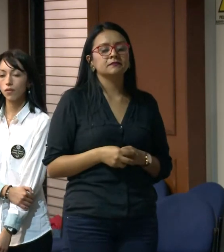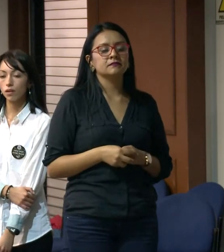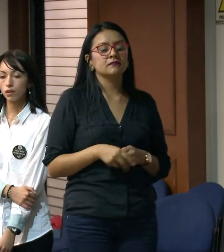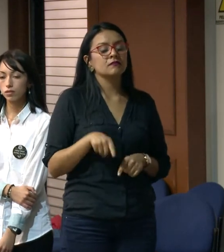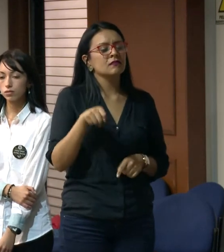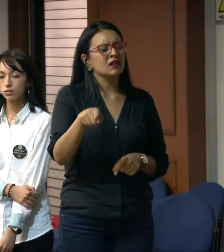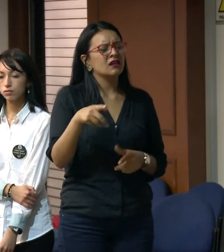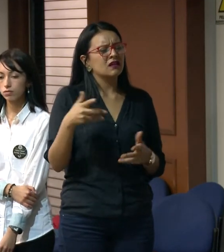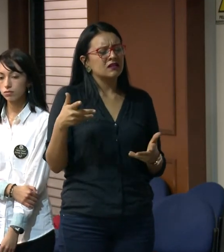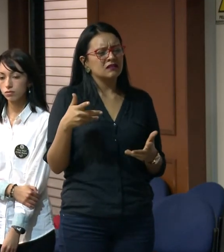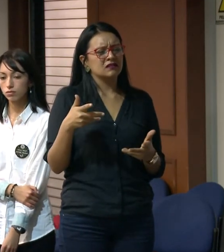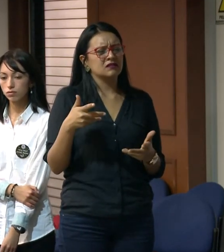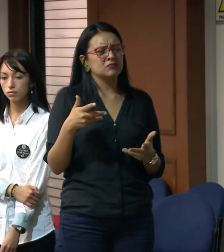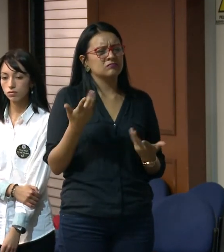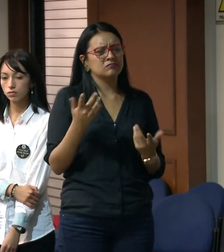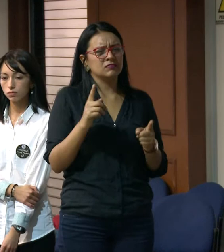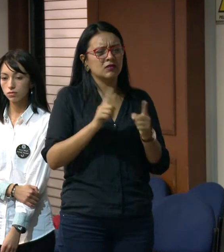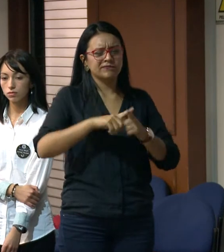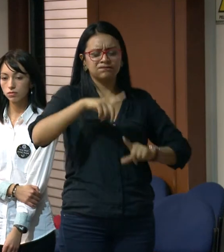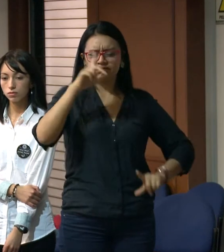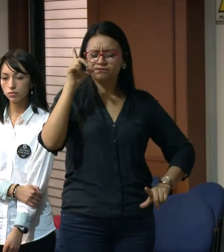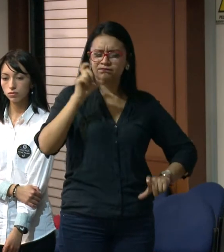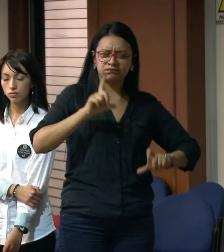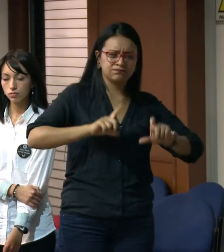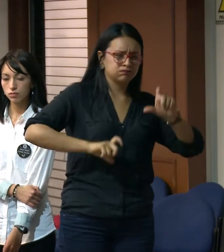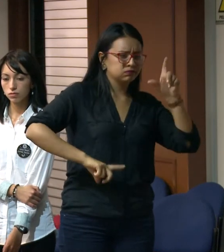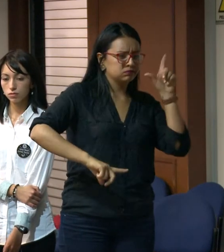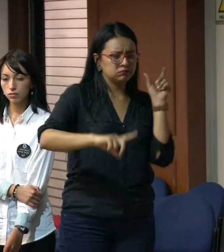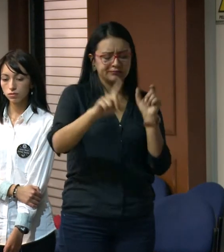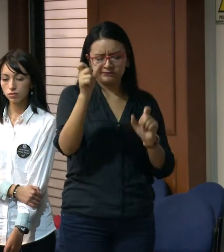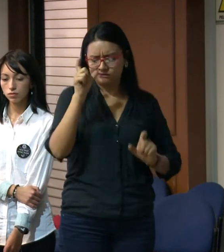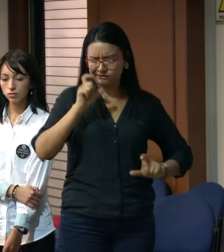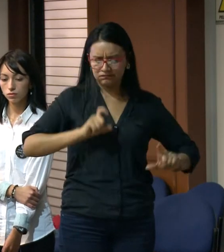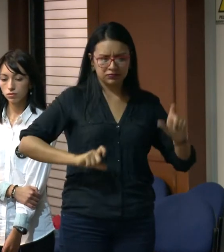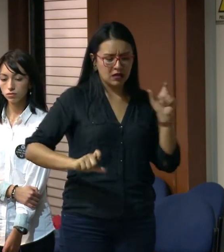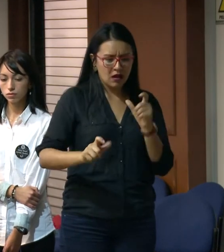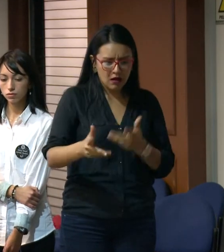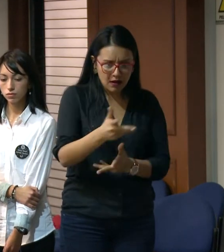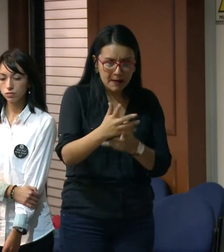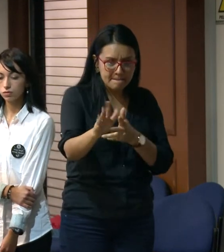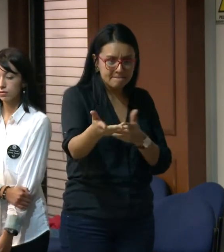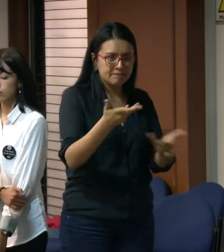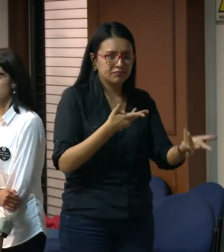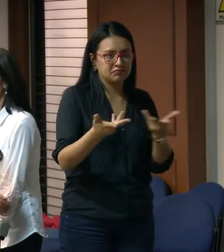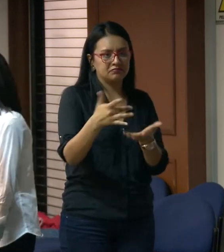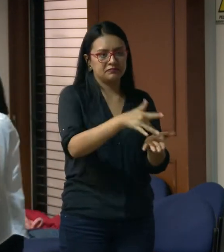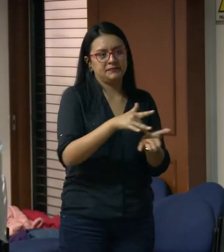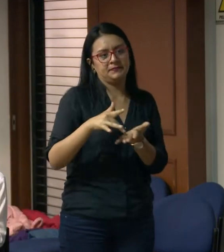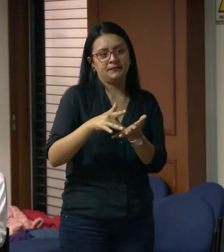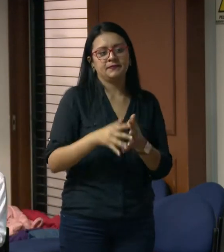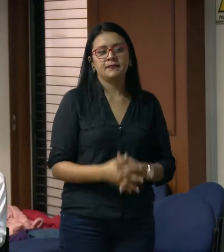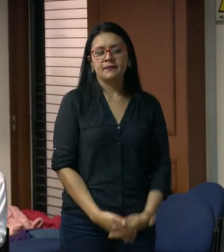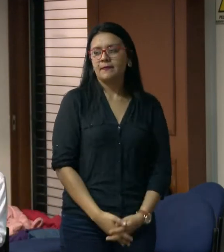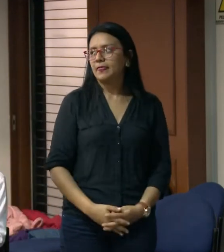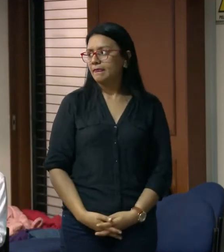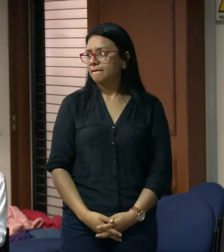Entonces, ellos utilizaban toda la gestualidad, su corporalidad para integrarlos.